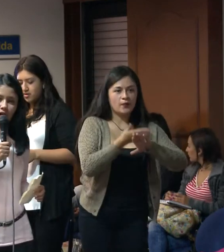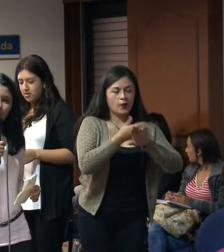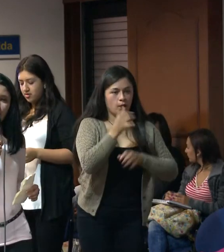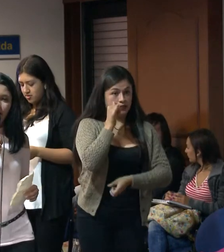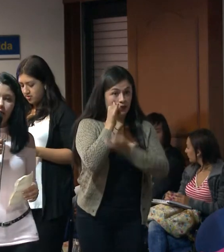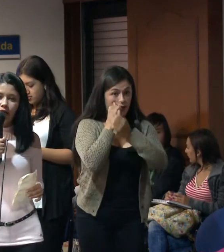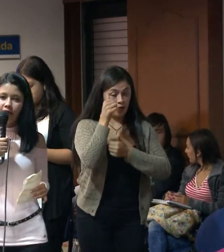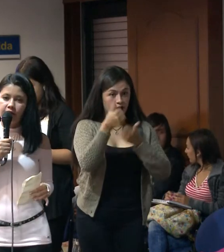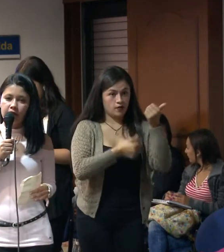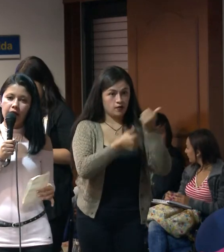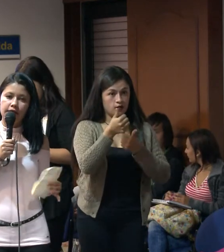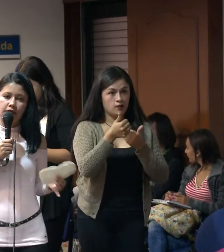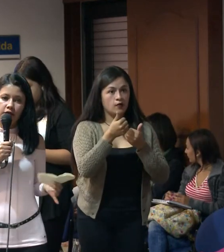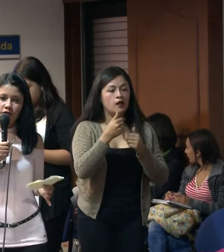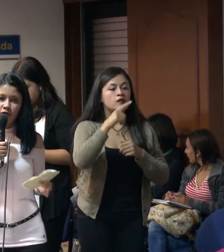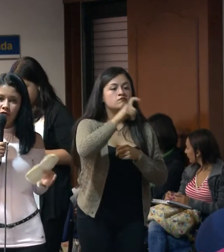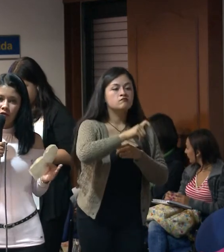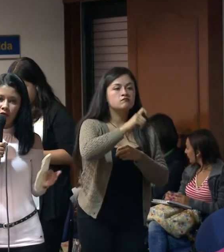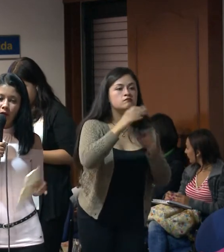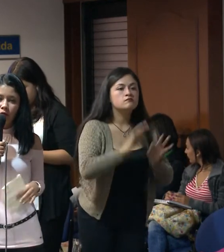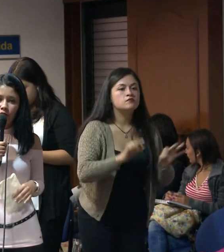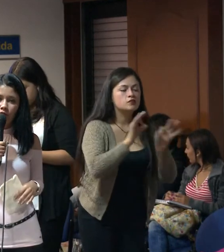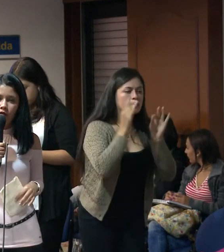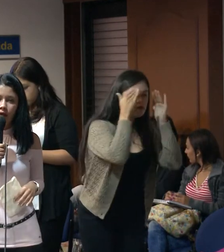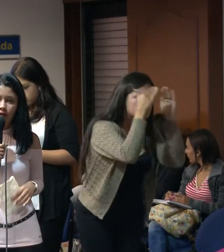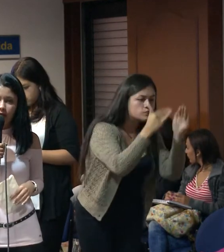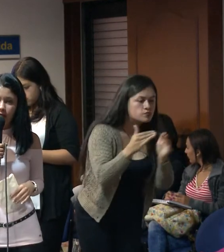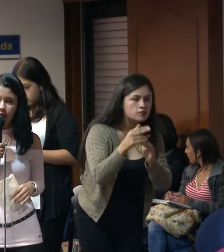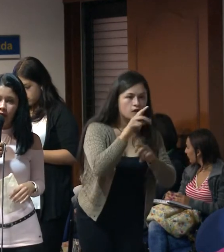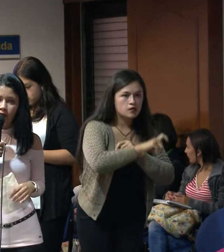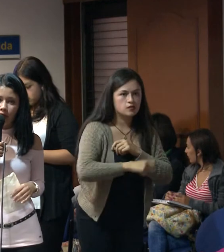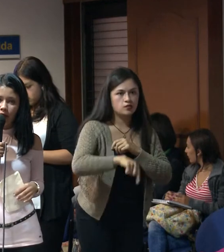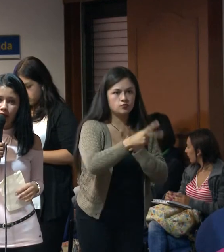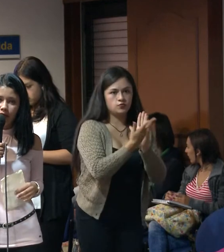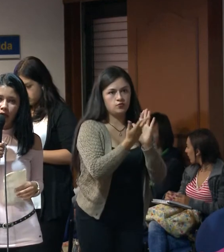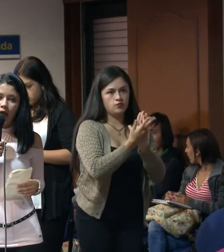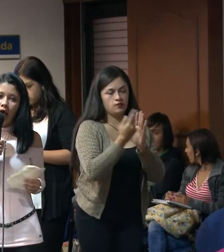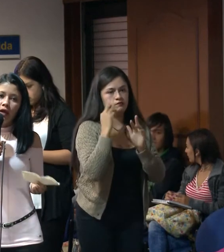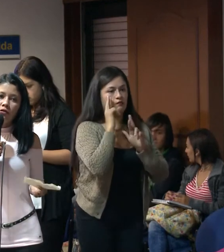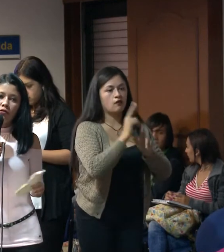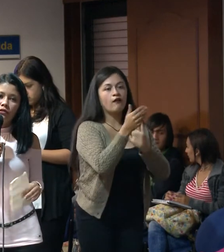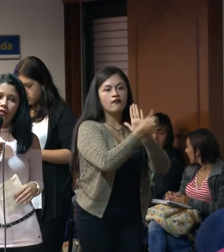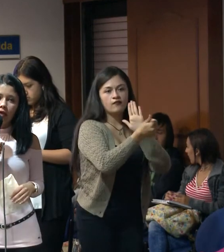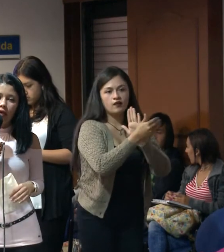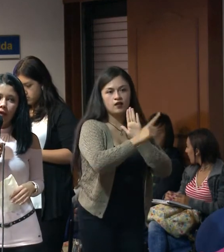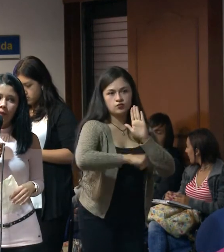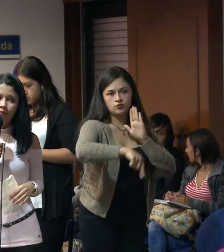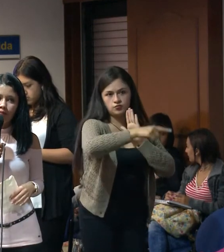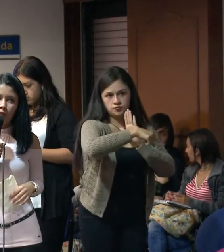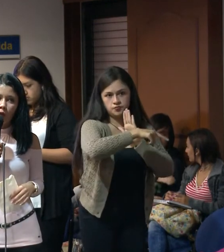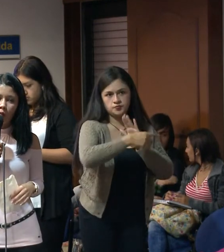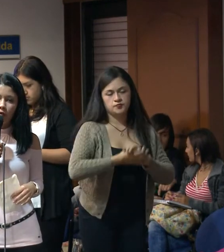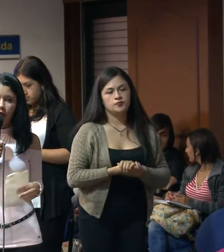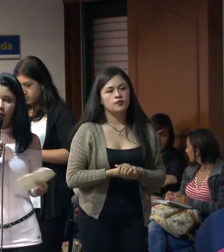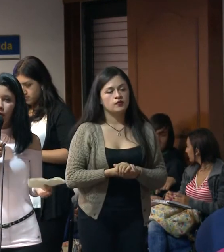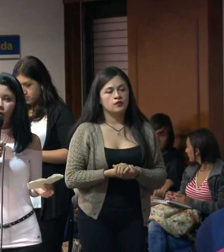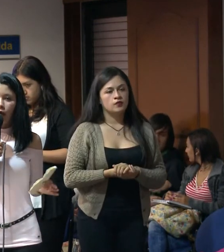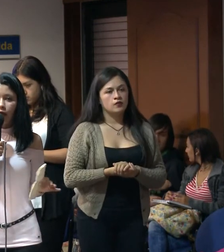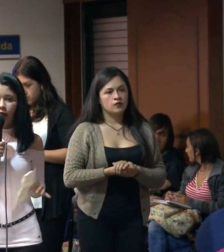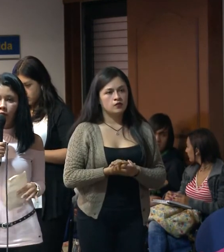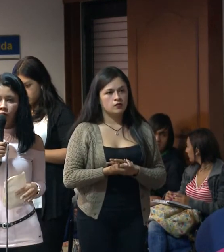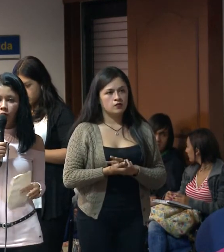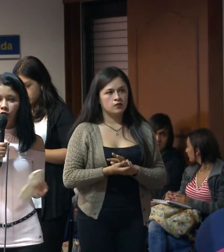se creó a partir de las necesidades que nosotros observamos en los niveles de inicial habilidades Entonces, como